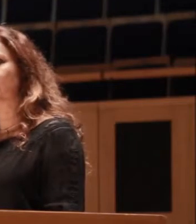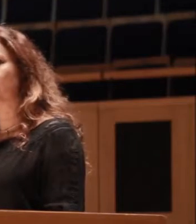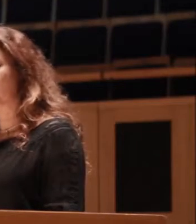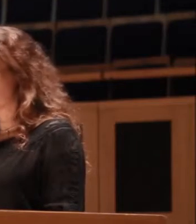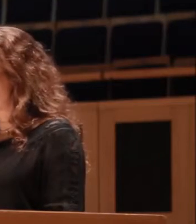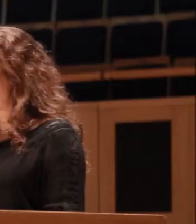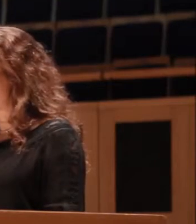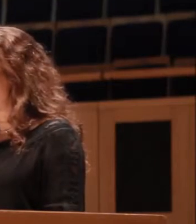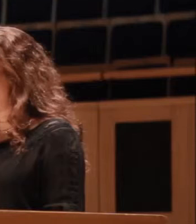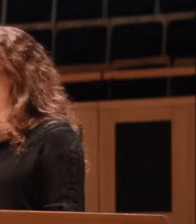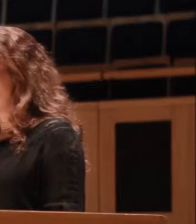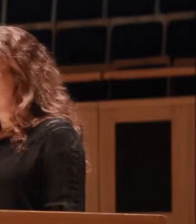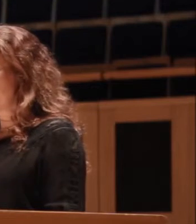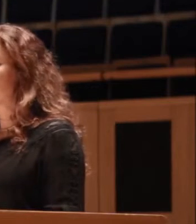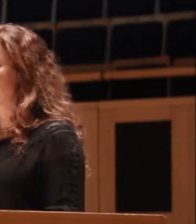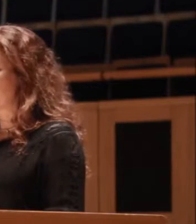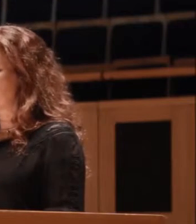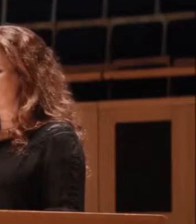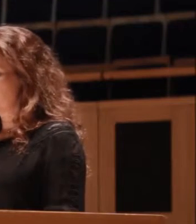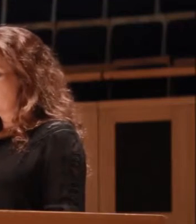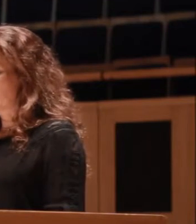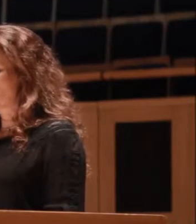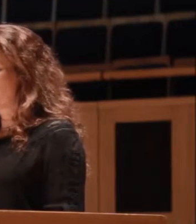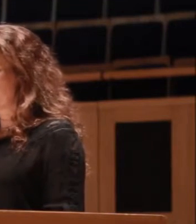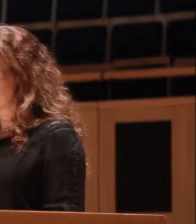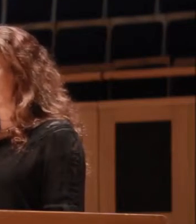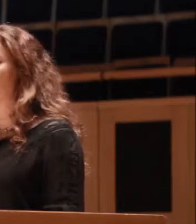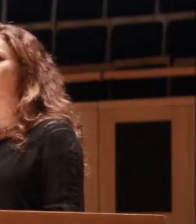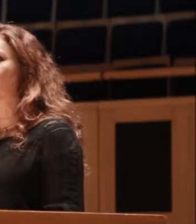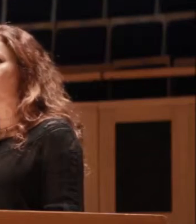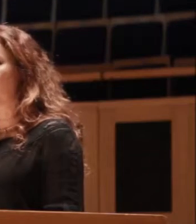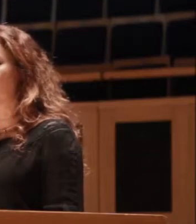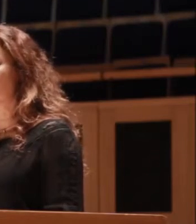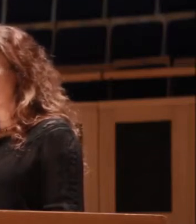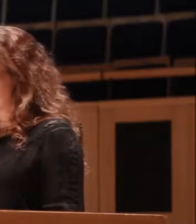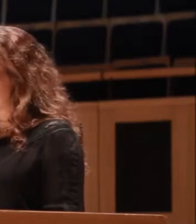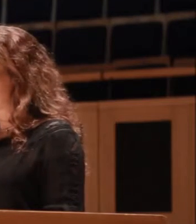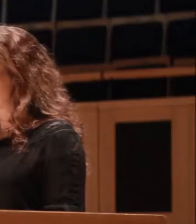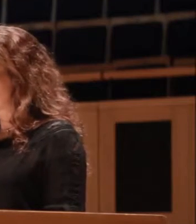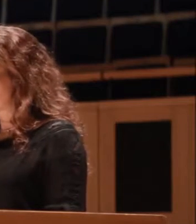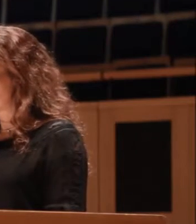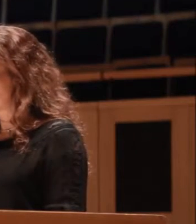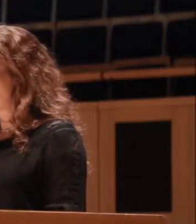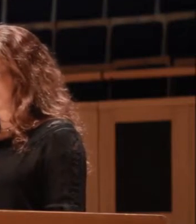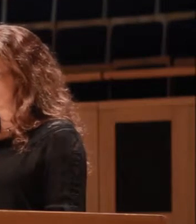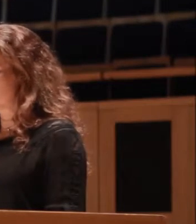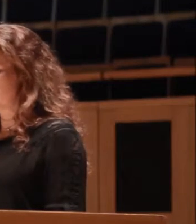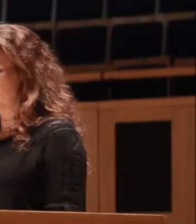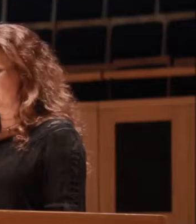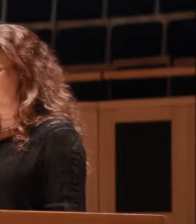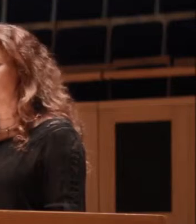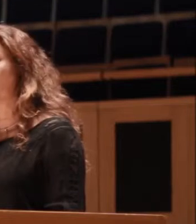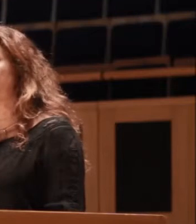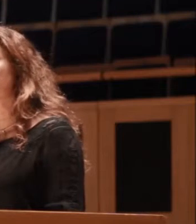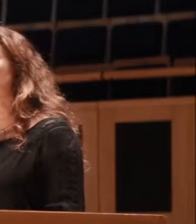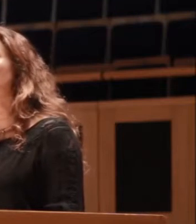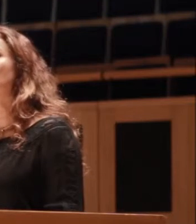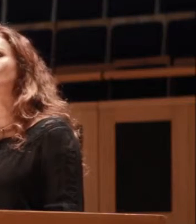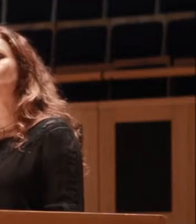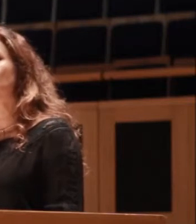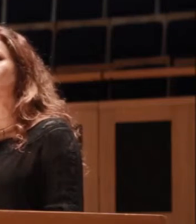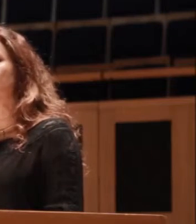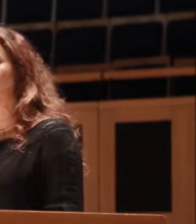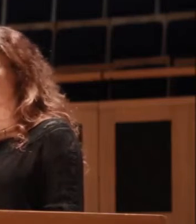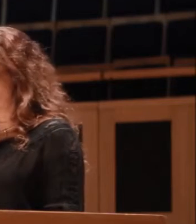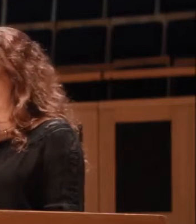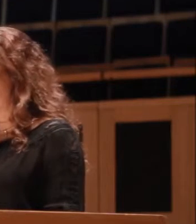formas de participação social, entre elas as conferências nacionais que se expandiram muito significativamente